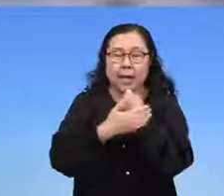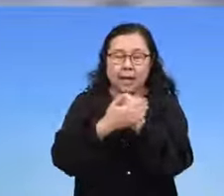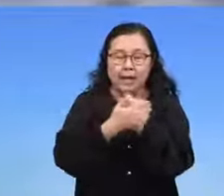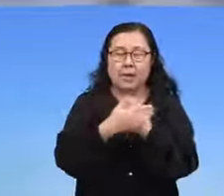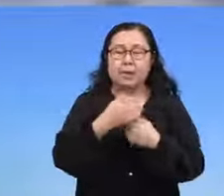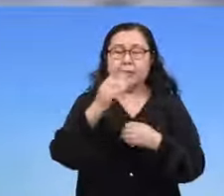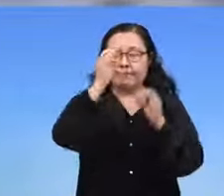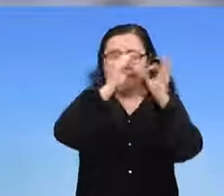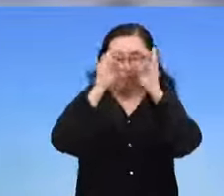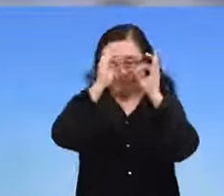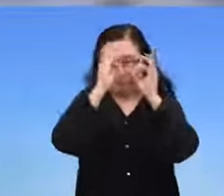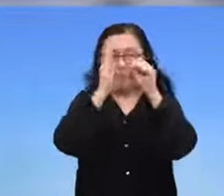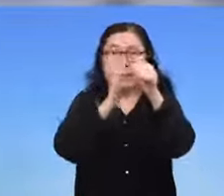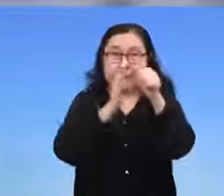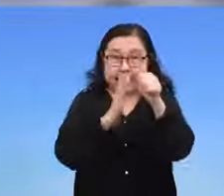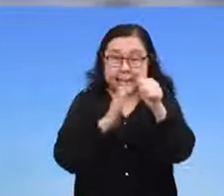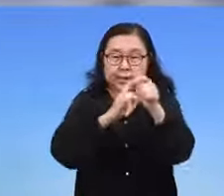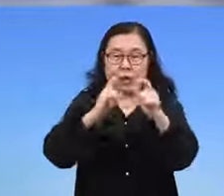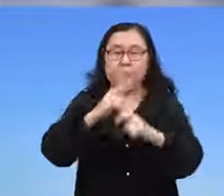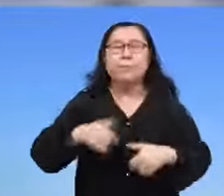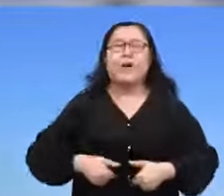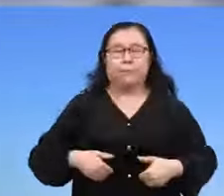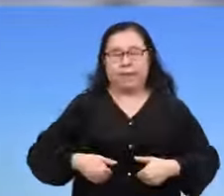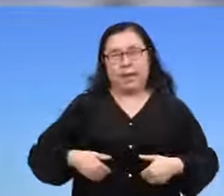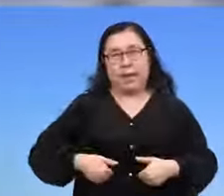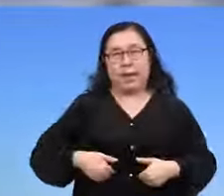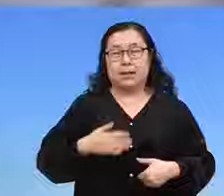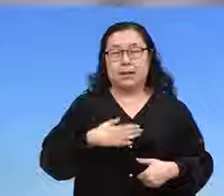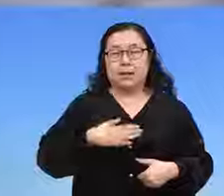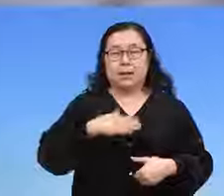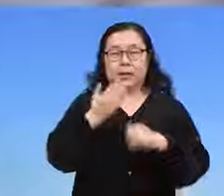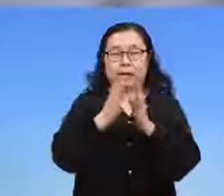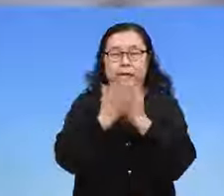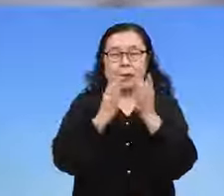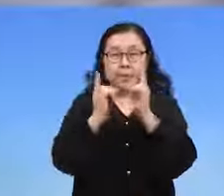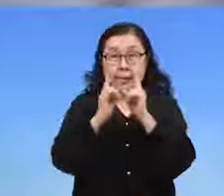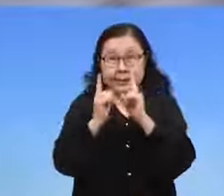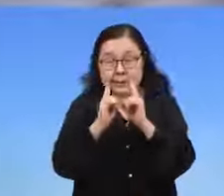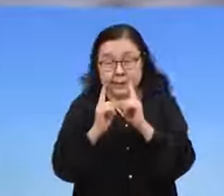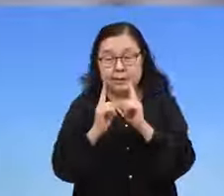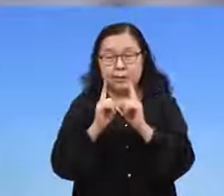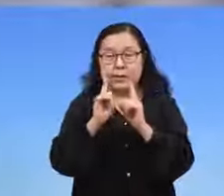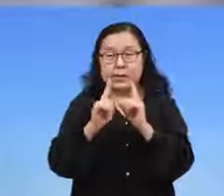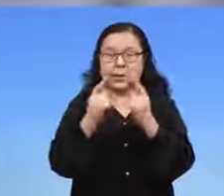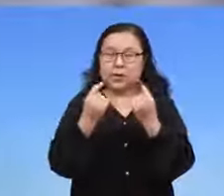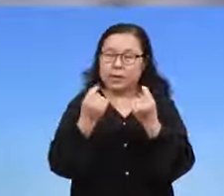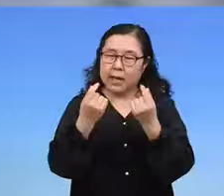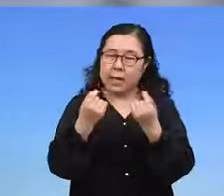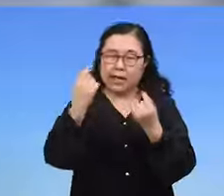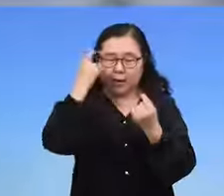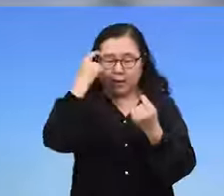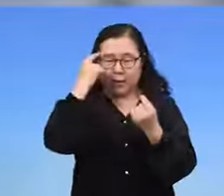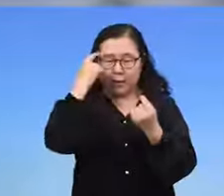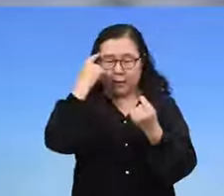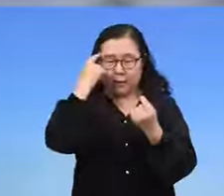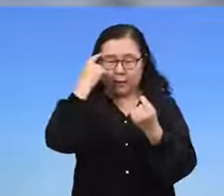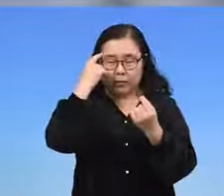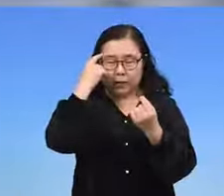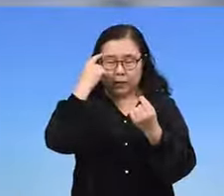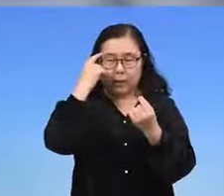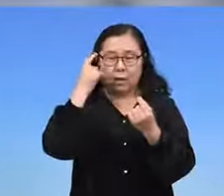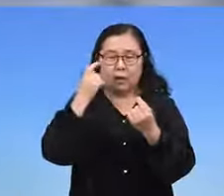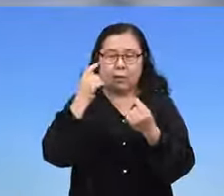그런 생각을 해보게 됩니다. 제가 오늘 본문을 이런 관점으로 좀 풀어나가기를